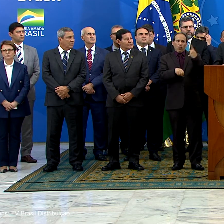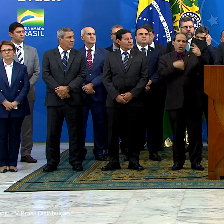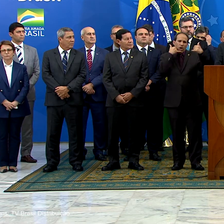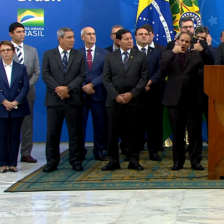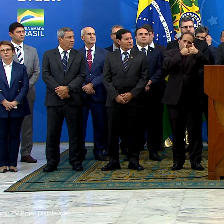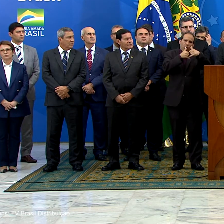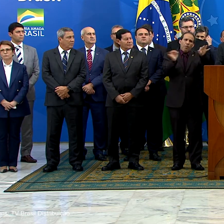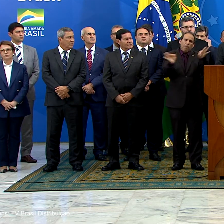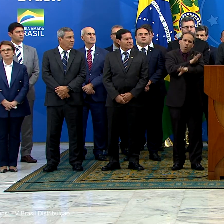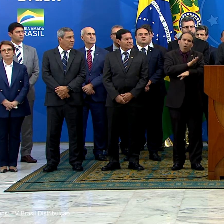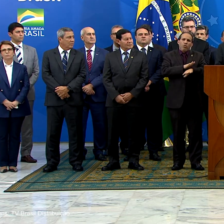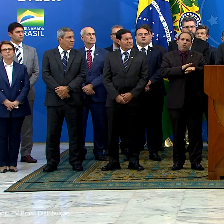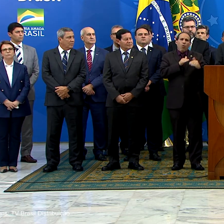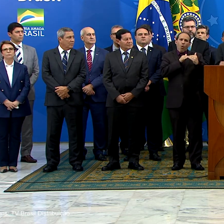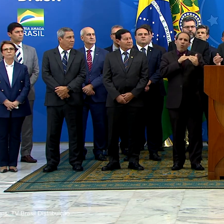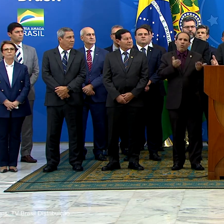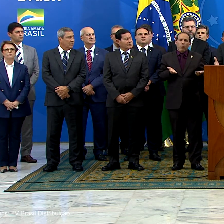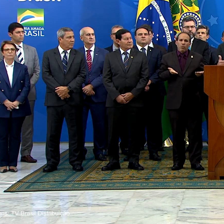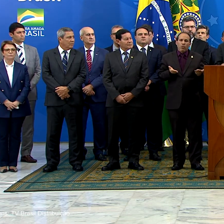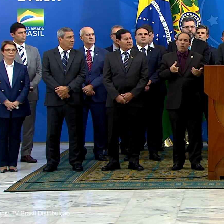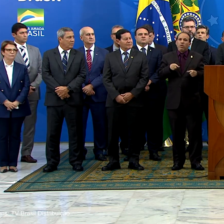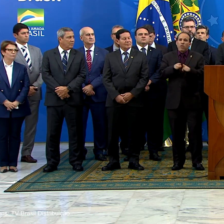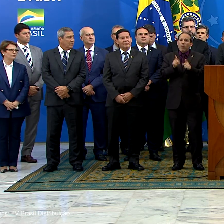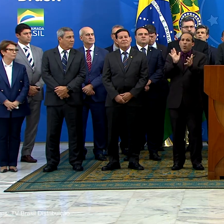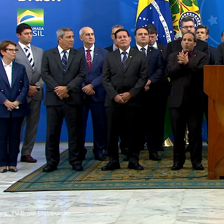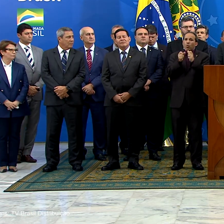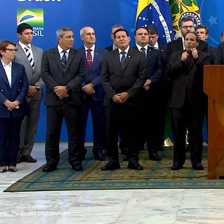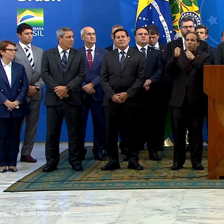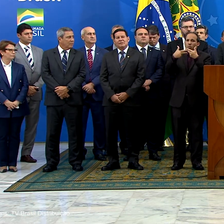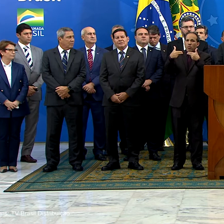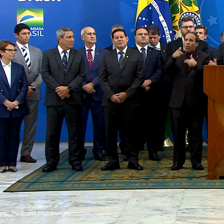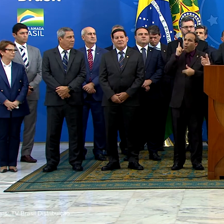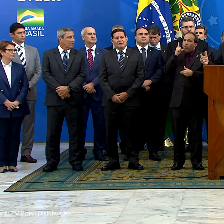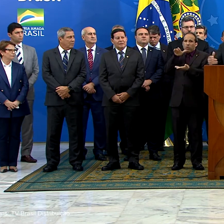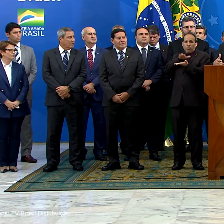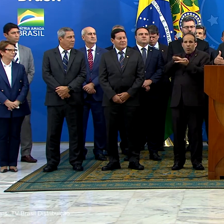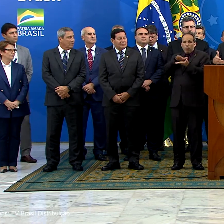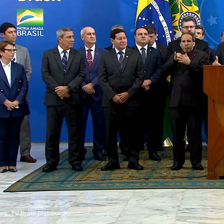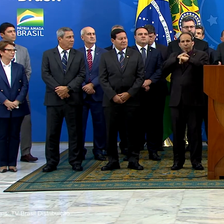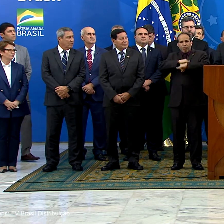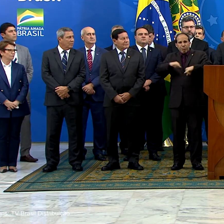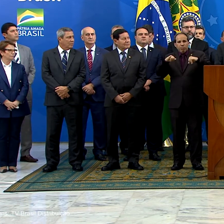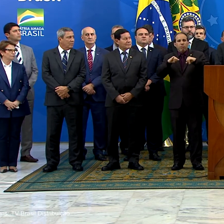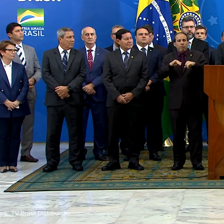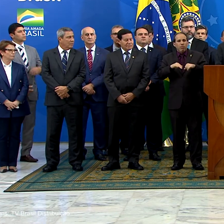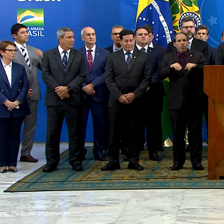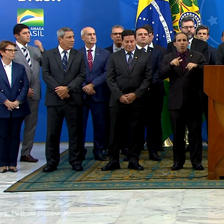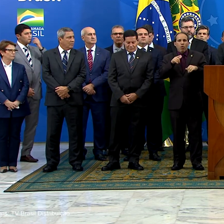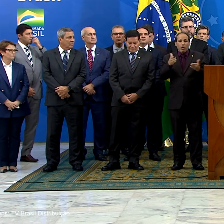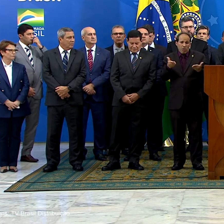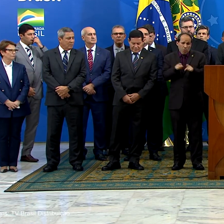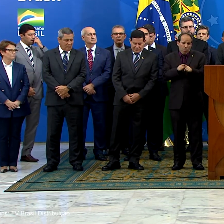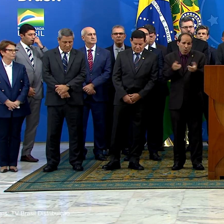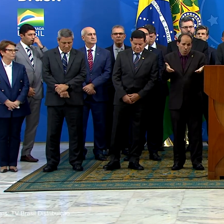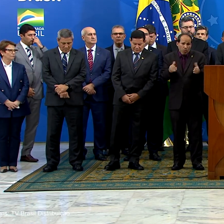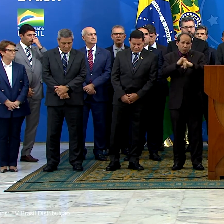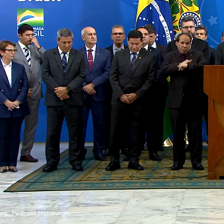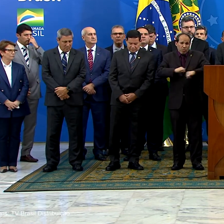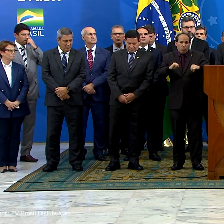ah ah não só imprensa publicou no dia de ontem de hoje é bem como